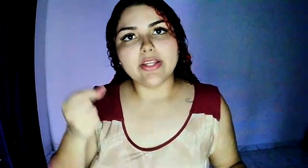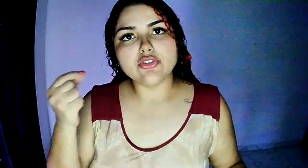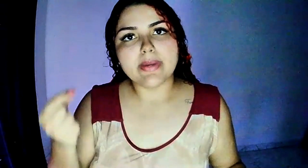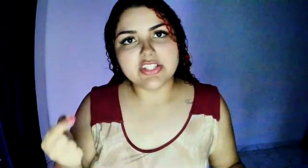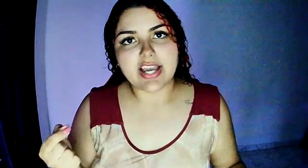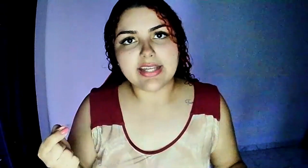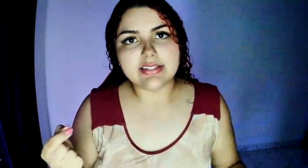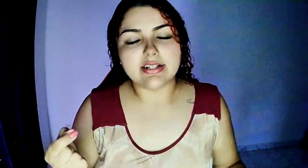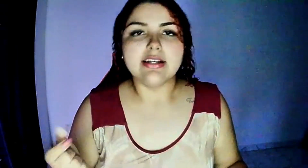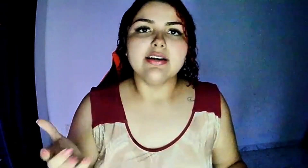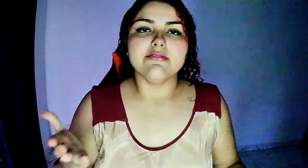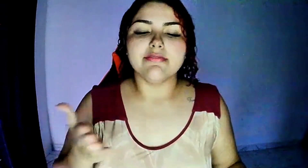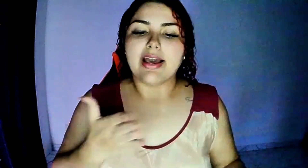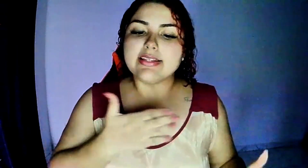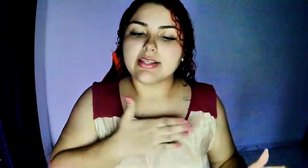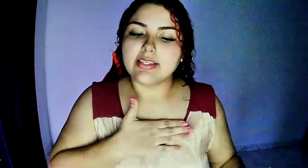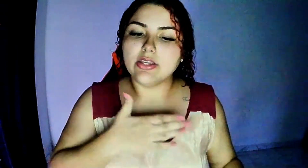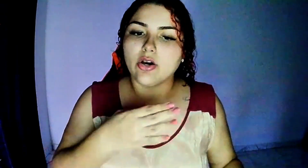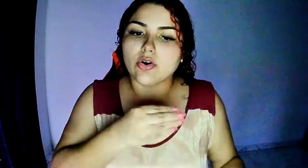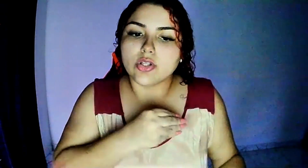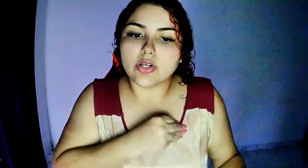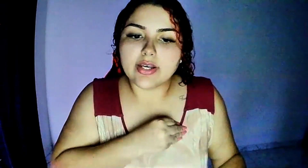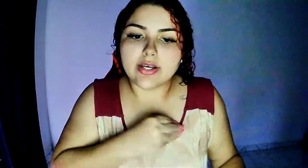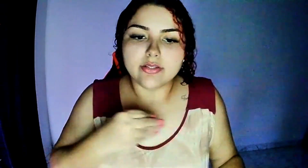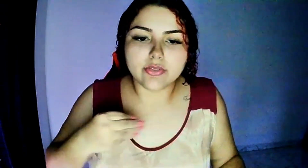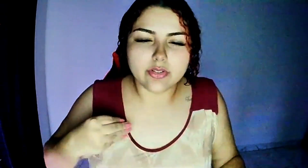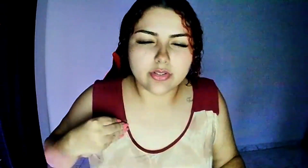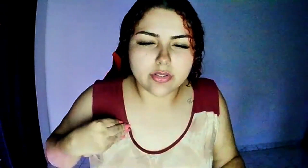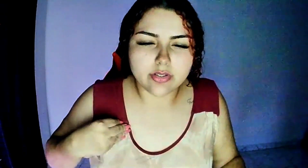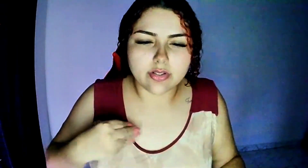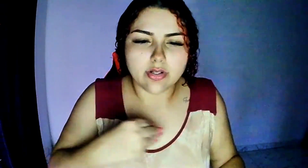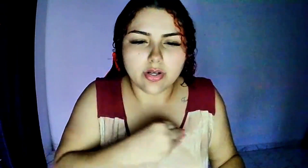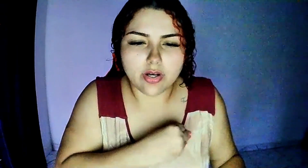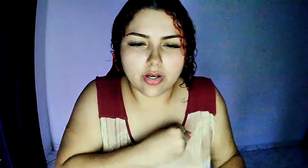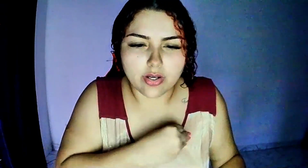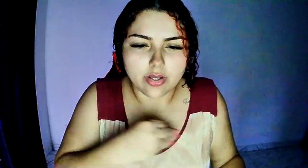Geralmente, o pediatra faz aqui, ó, colocando, ó,